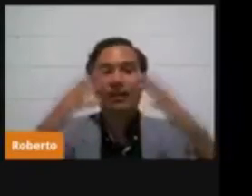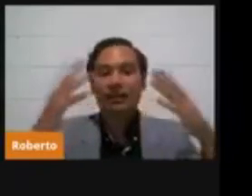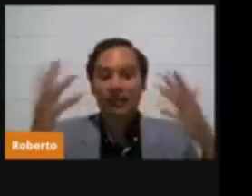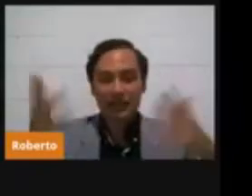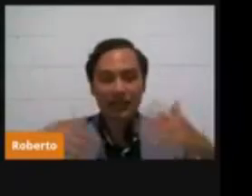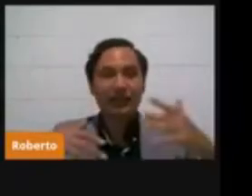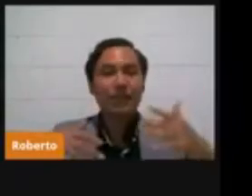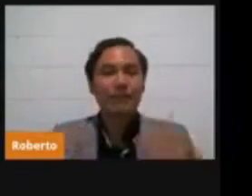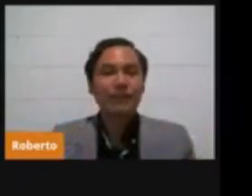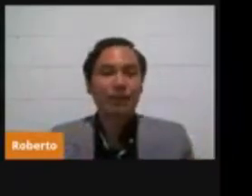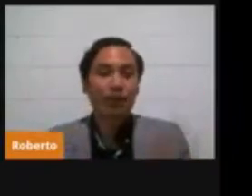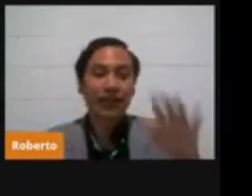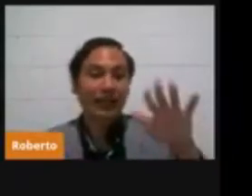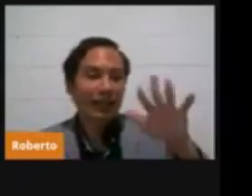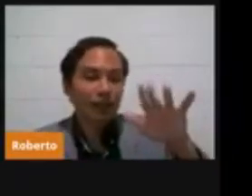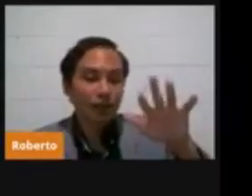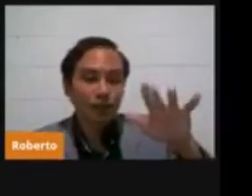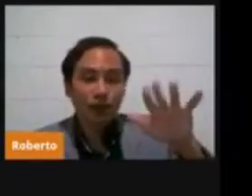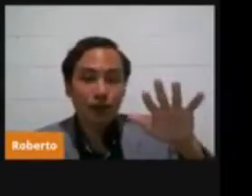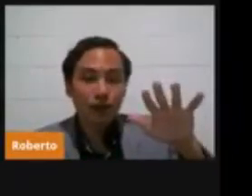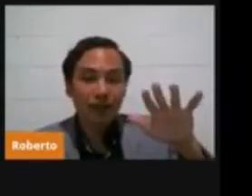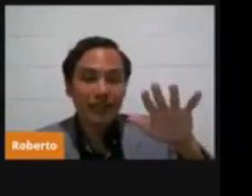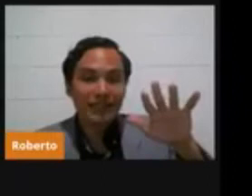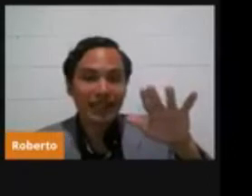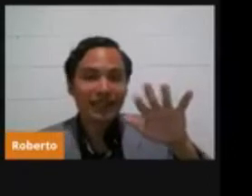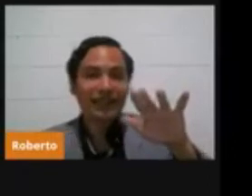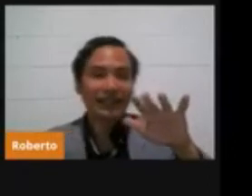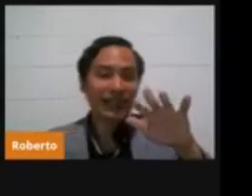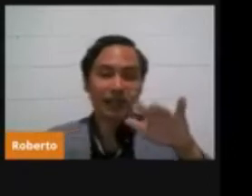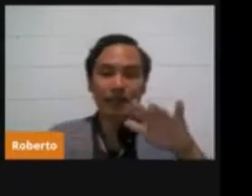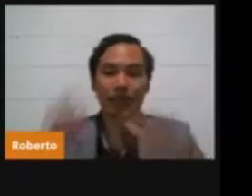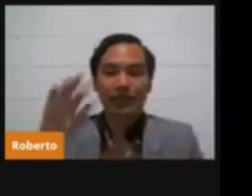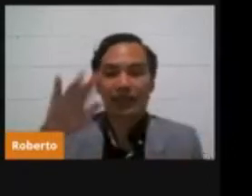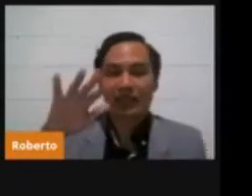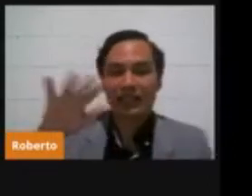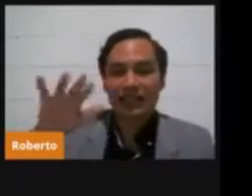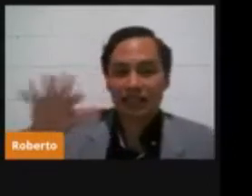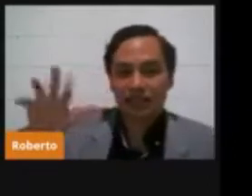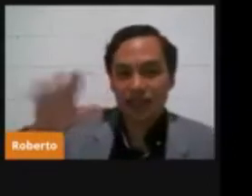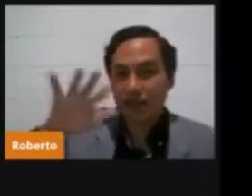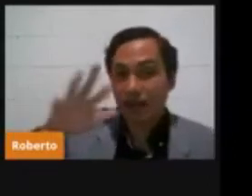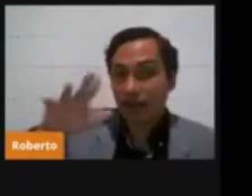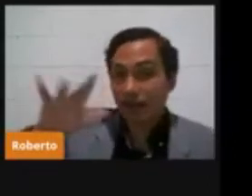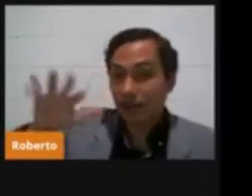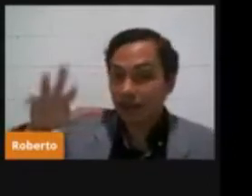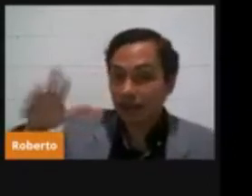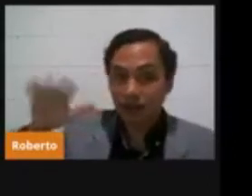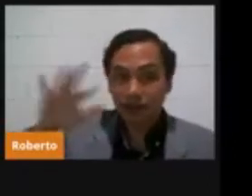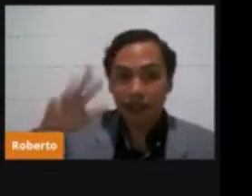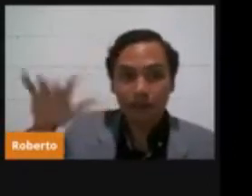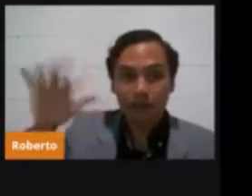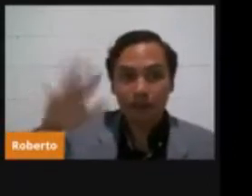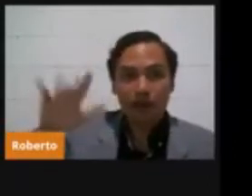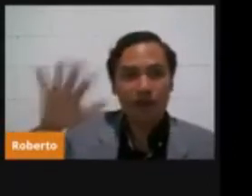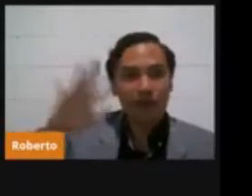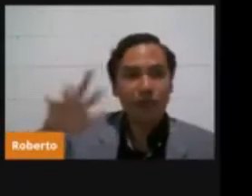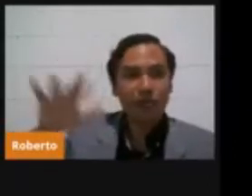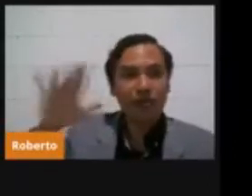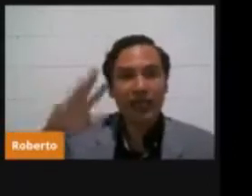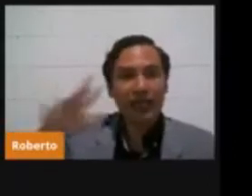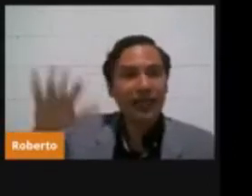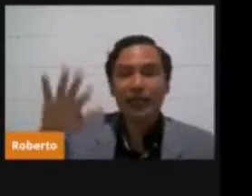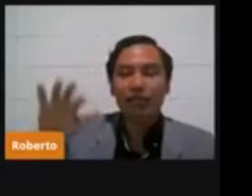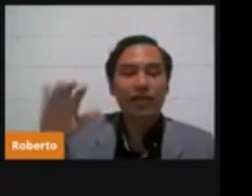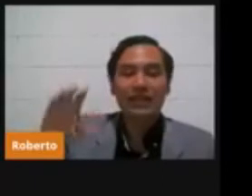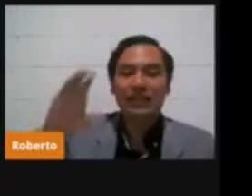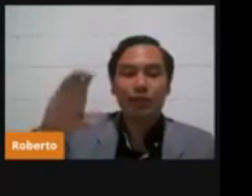casa, etcétera, porque no todo es deletreado. Es decir, esto se llama alfabeto dactilológico o alfabeto